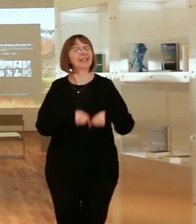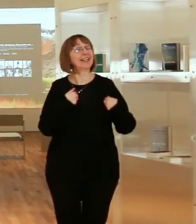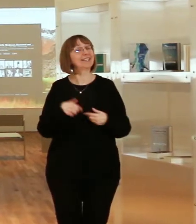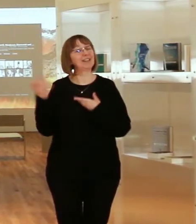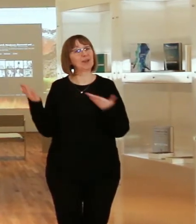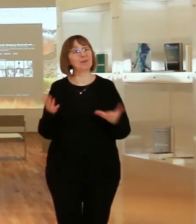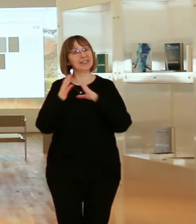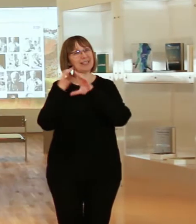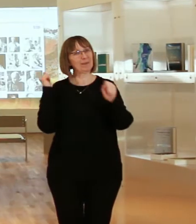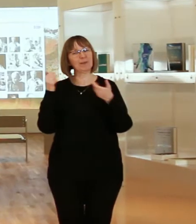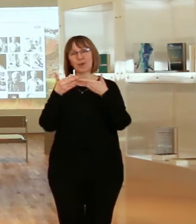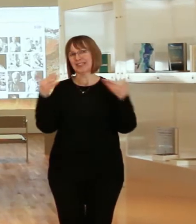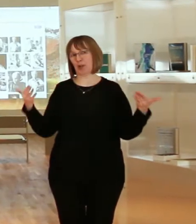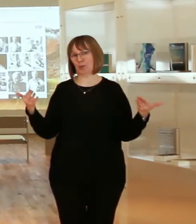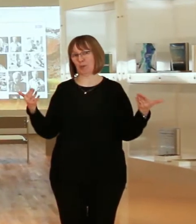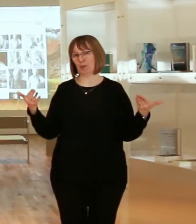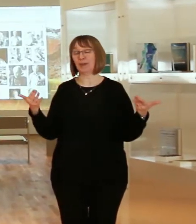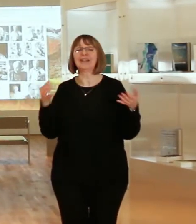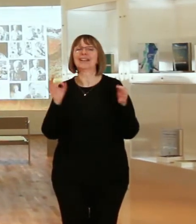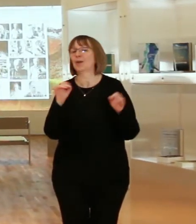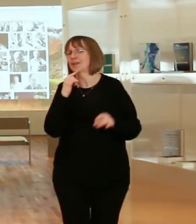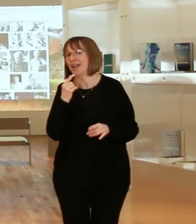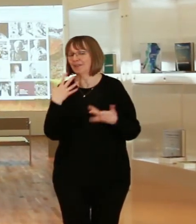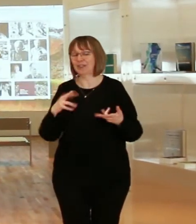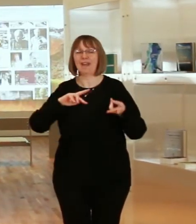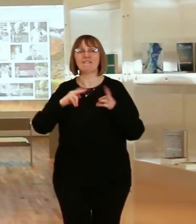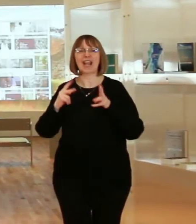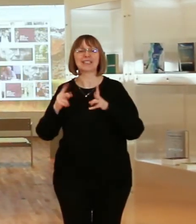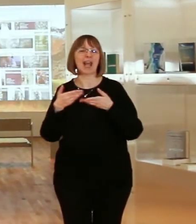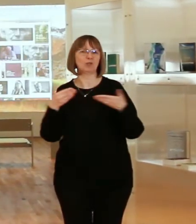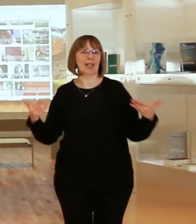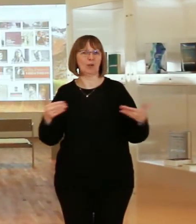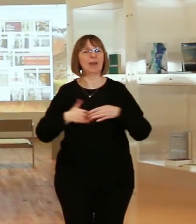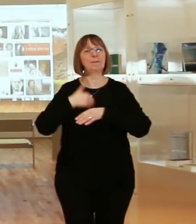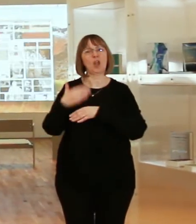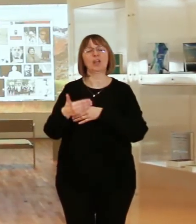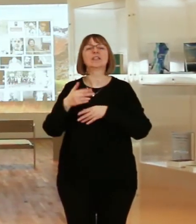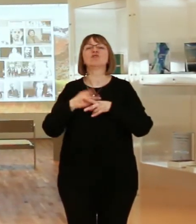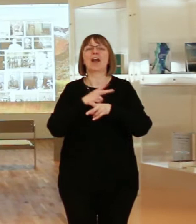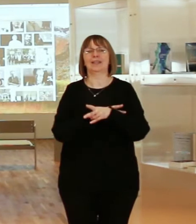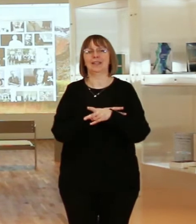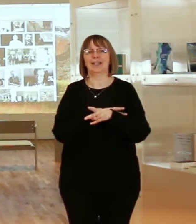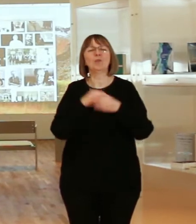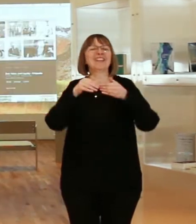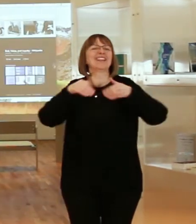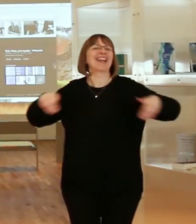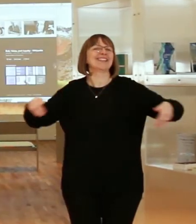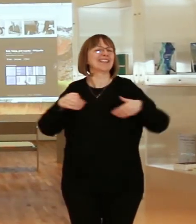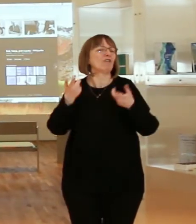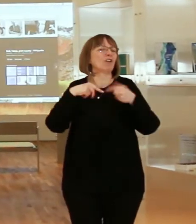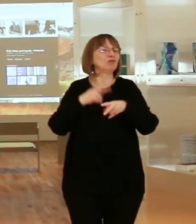Herzlich willkommen im Zeppelin Museum, genauer gesagt in der Wechselausstellung Beyond States über die Grenzen von